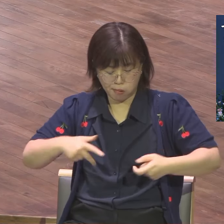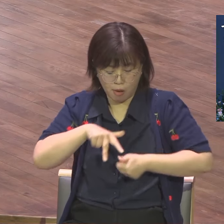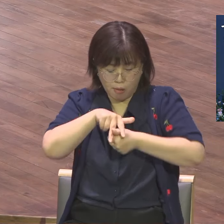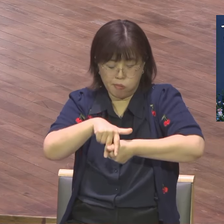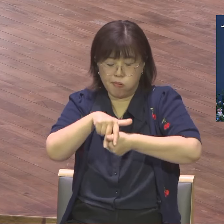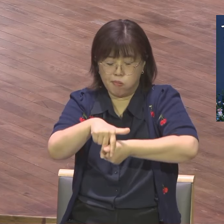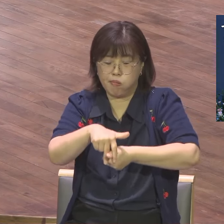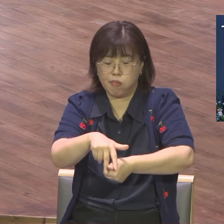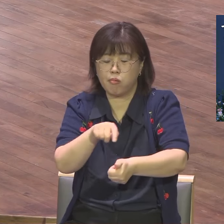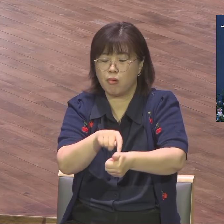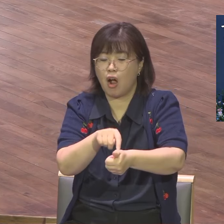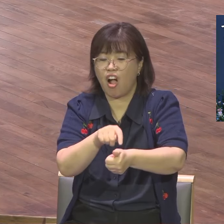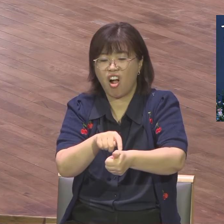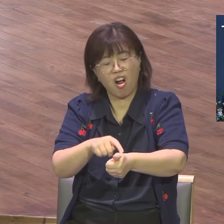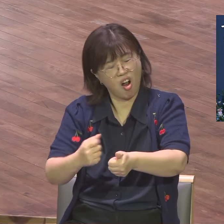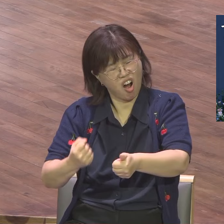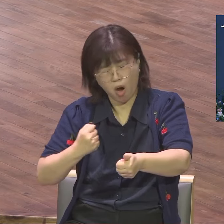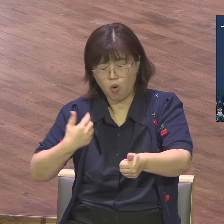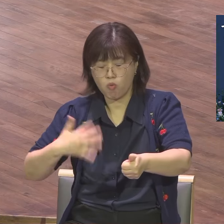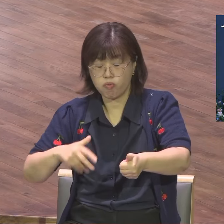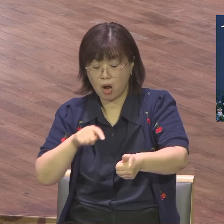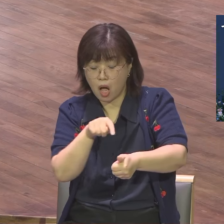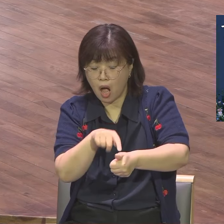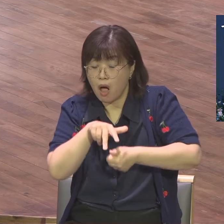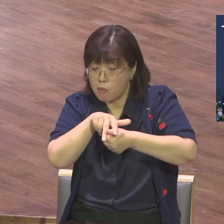온갖 검은 보화로 치장을 하고